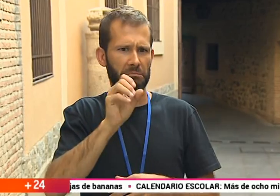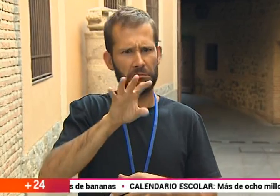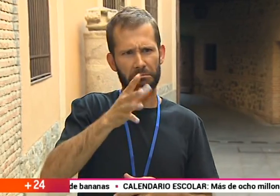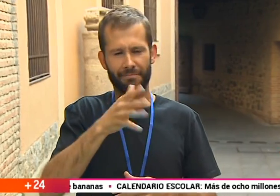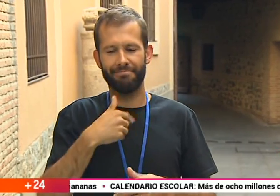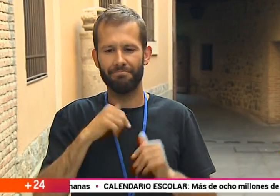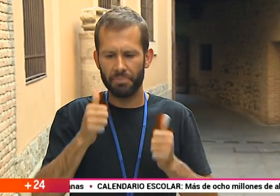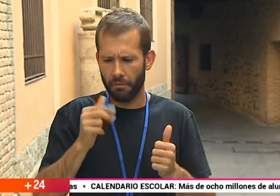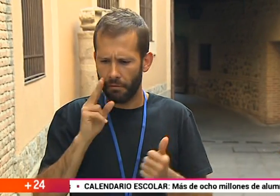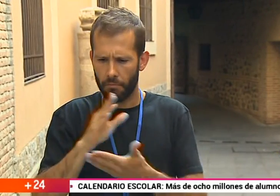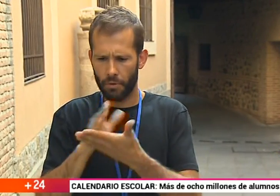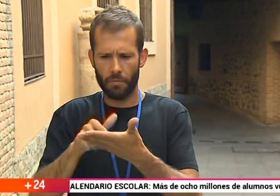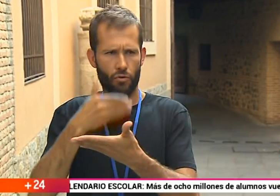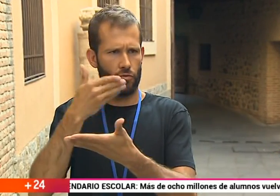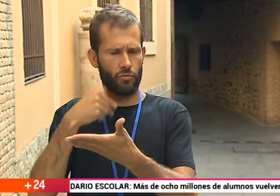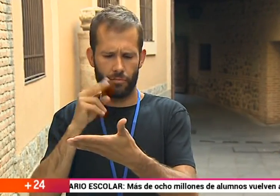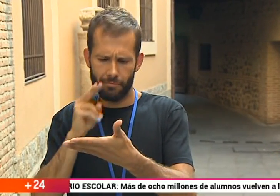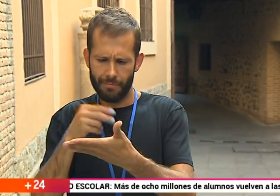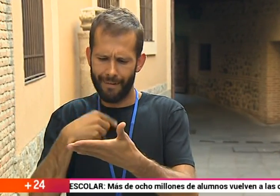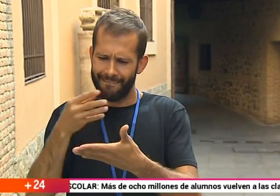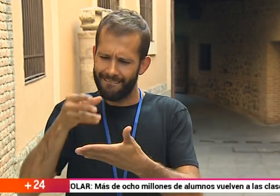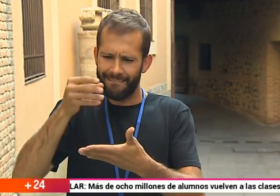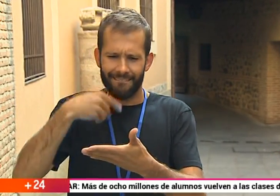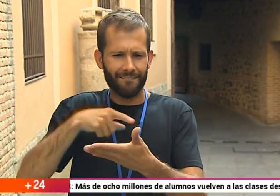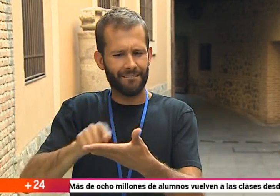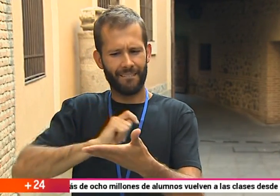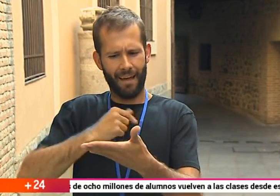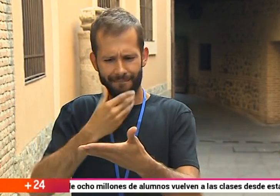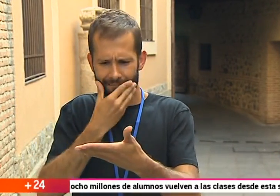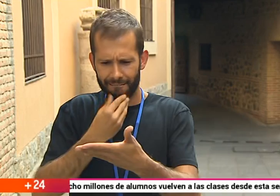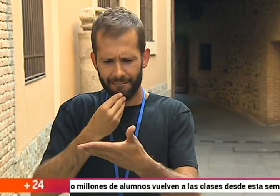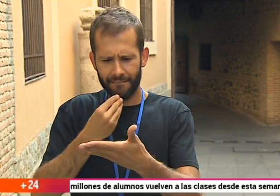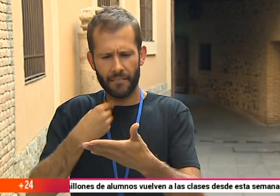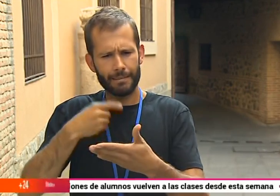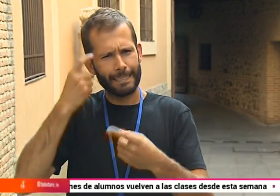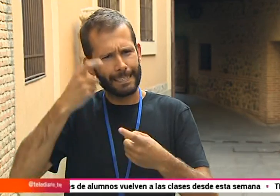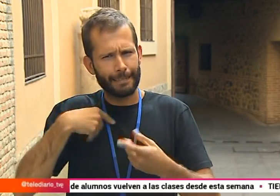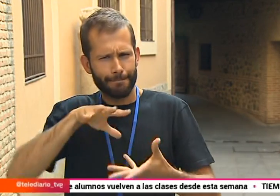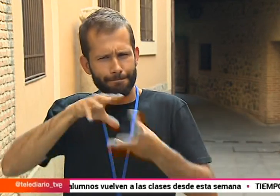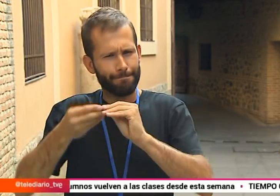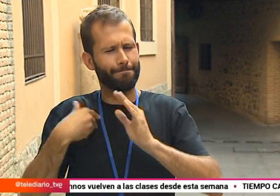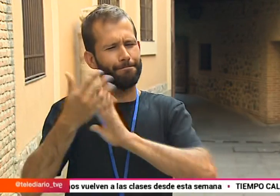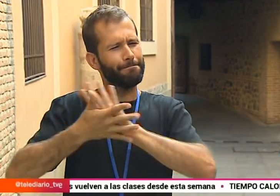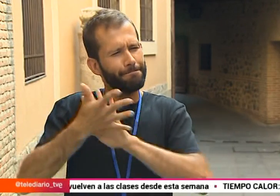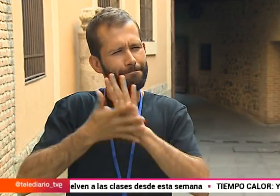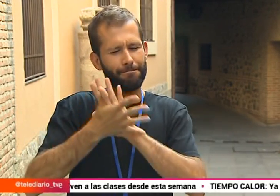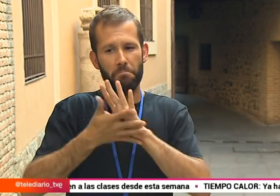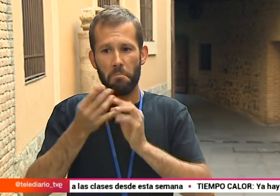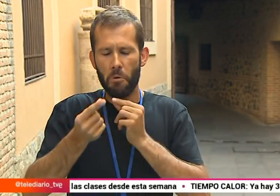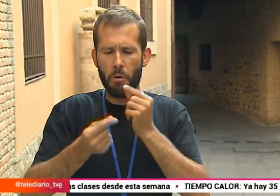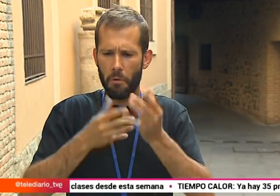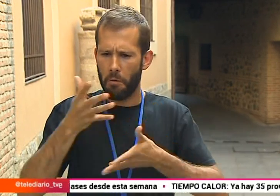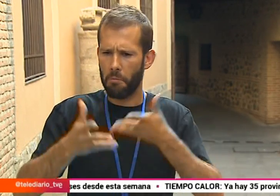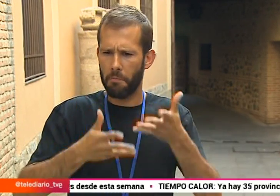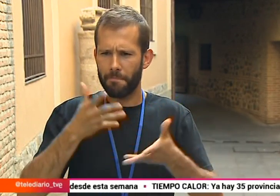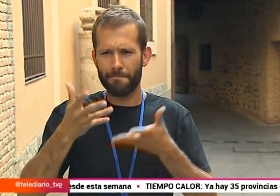algo que no podíamos entender. Y cuando yo tenía unos 15 años empecé a leer la poesía de los oyentes y me di cuenta de que, bueno, que era algo muy bonito y que se